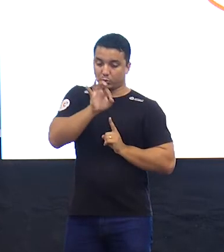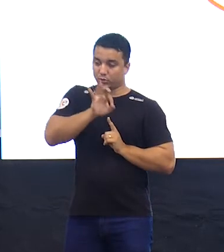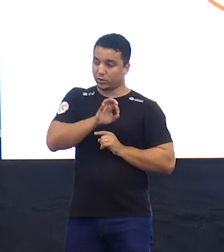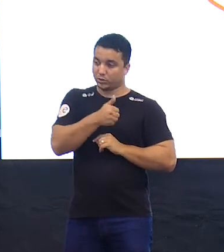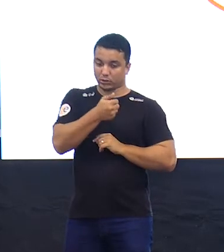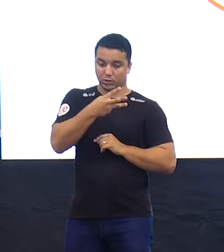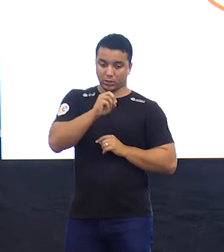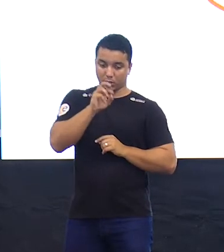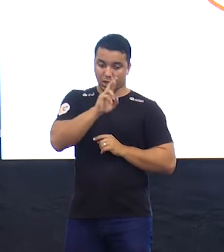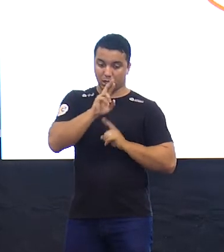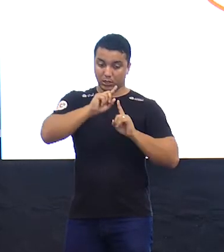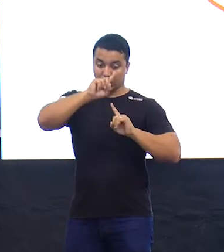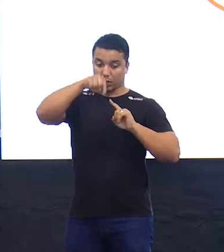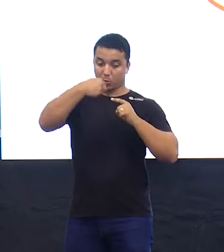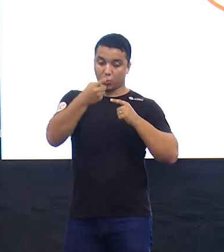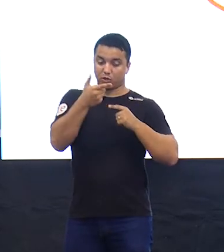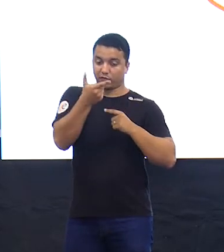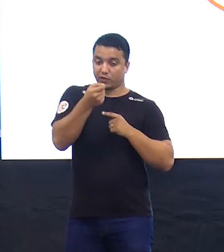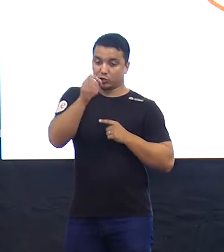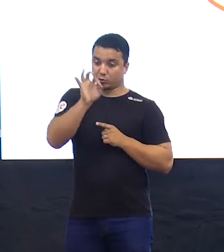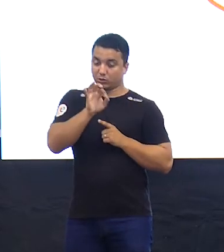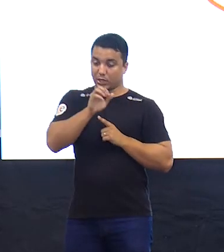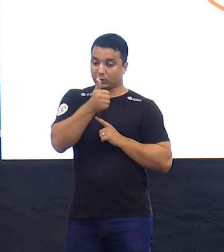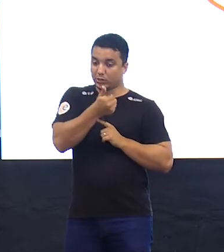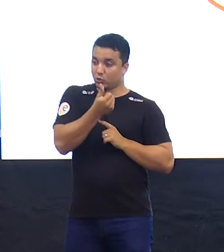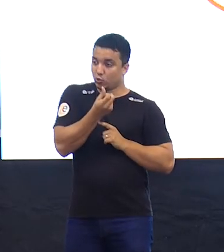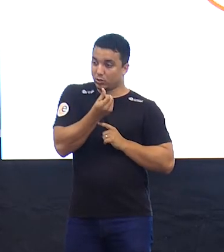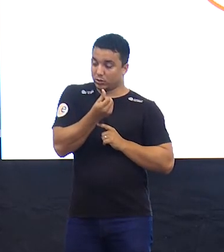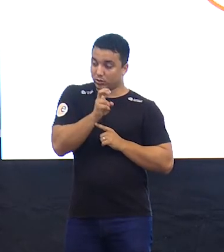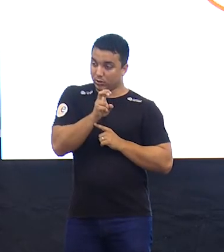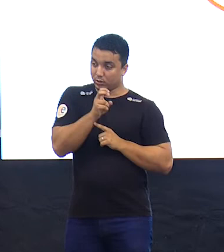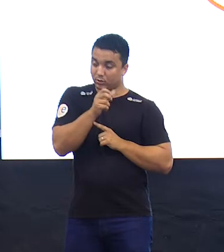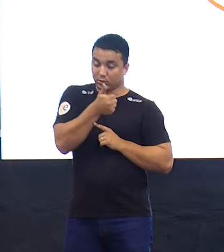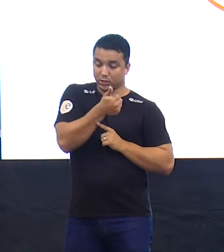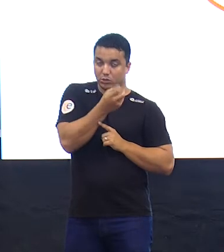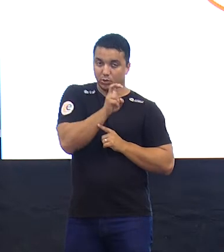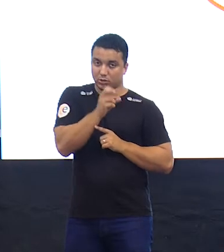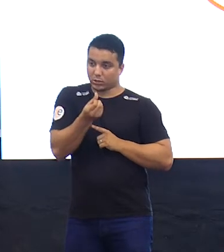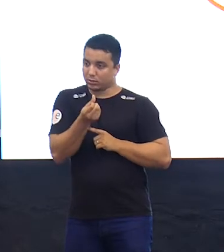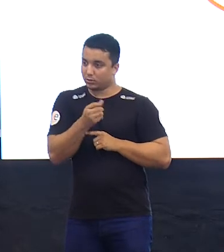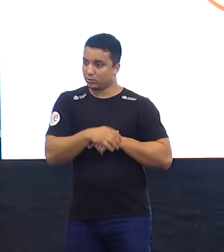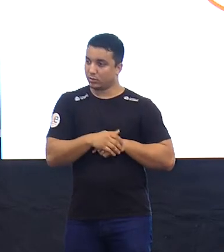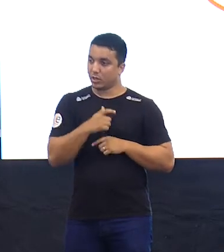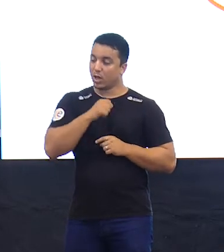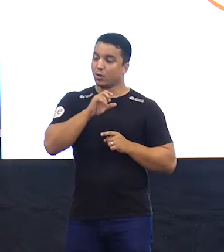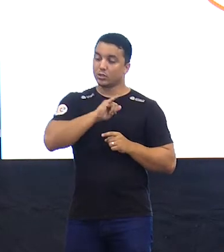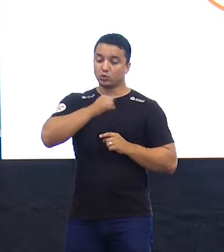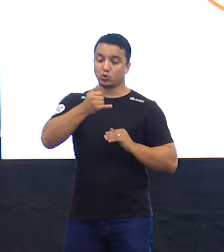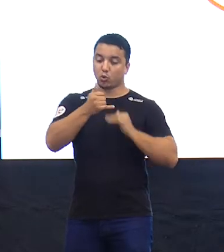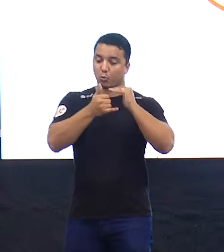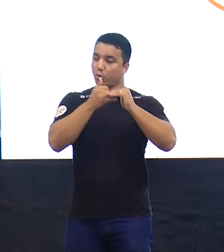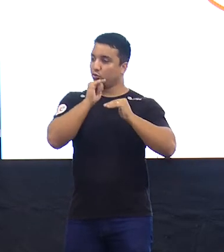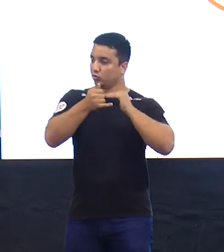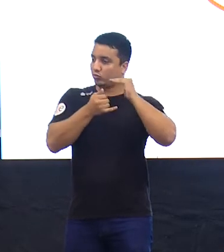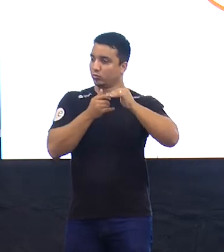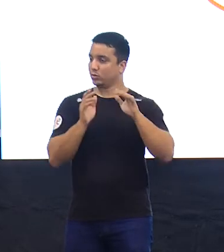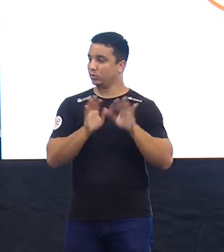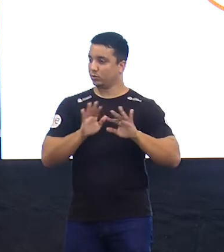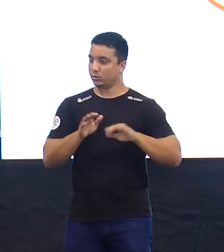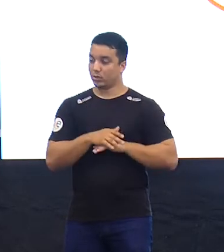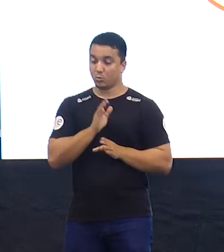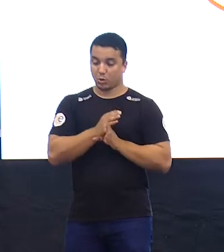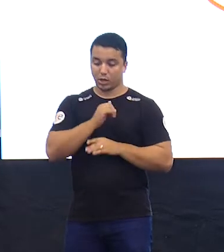30%, depois no outro mês aumentou 20%. Aumento, se for juro composto, é assim.